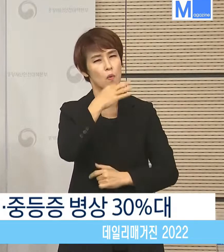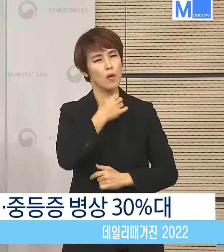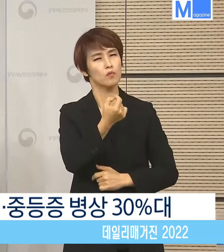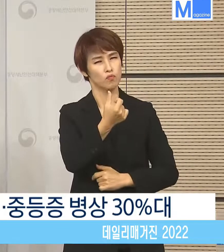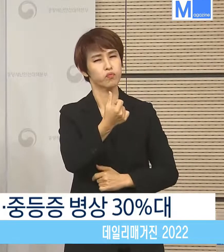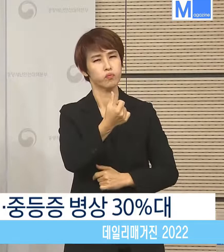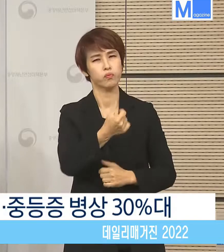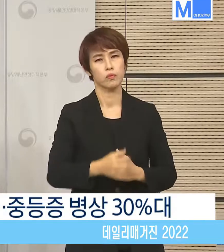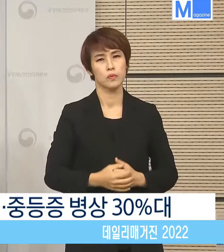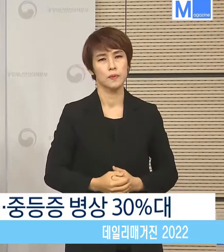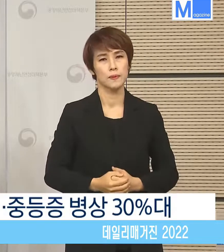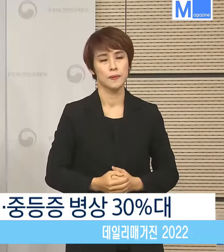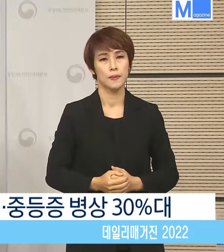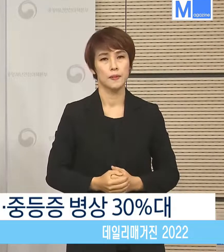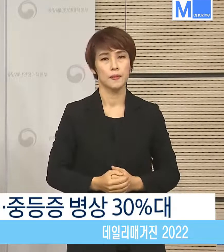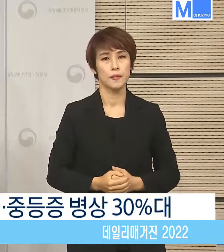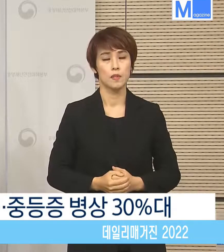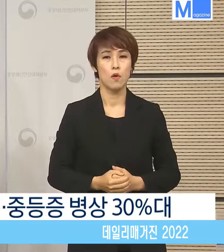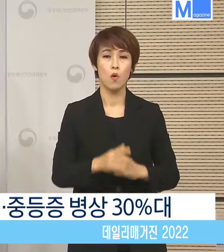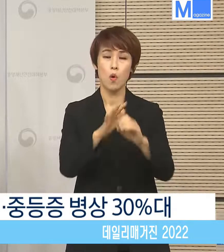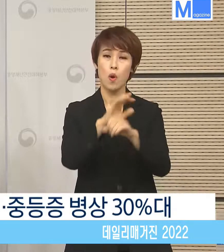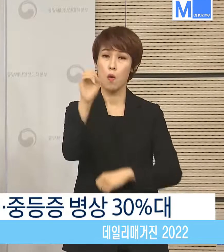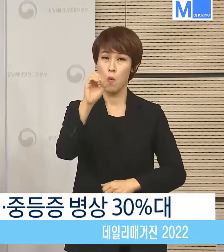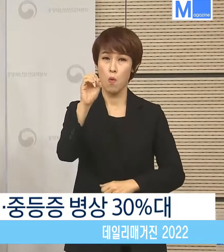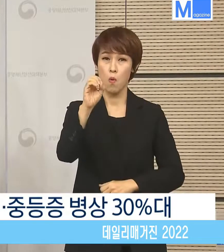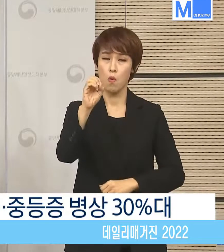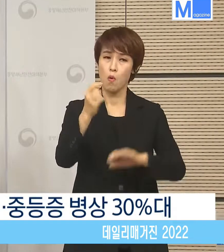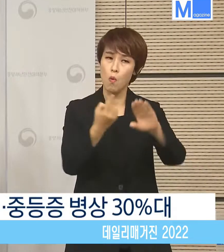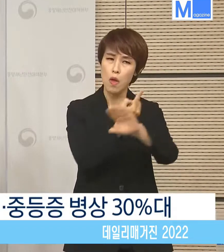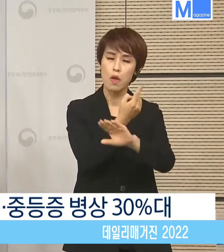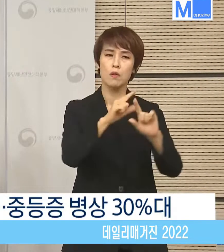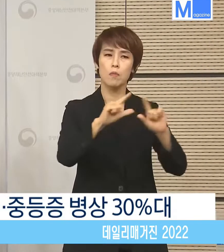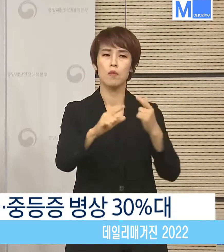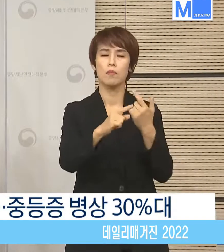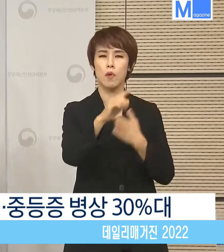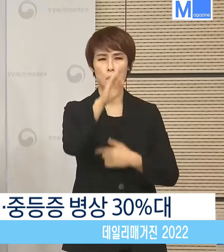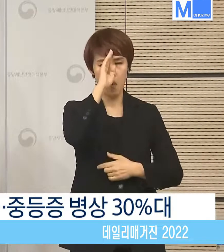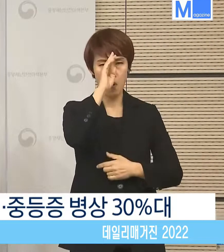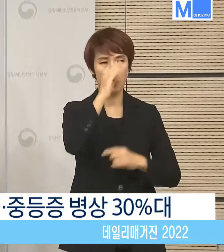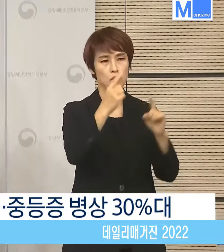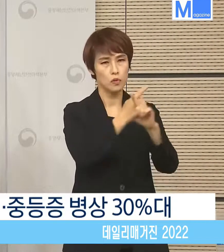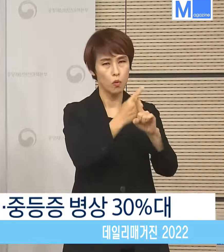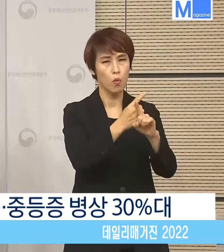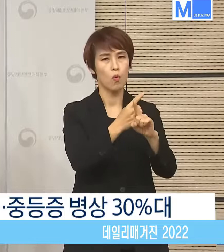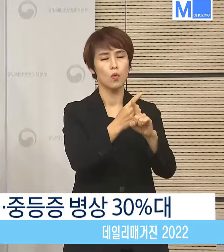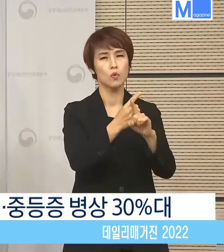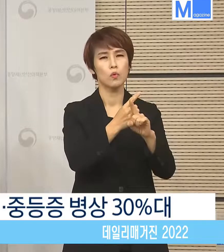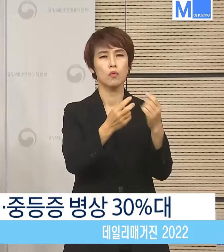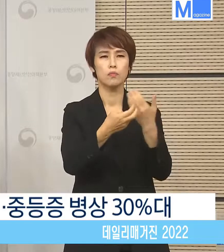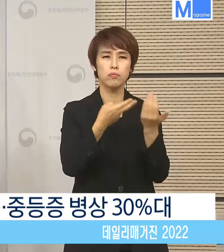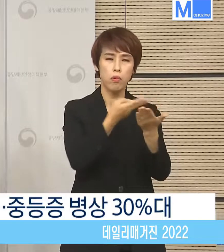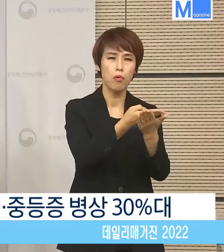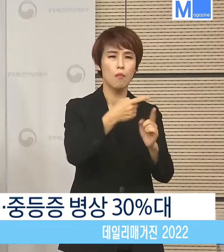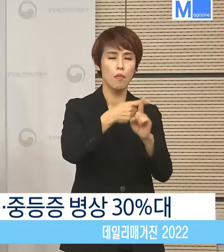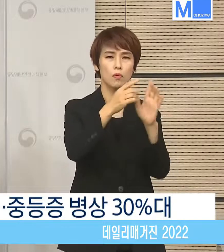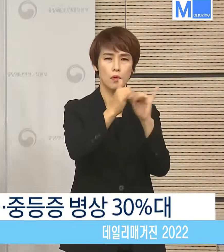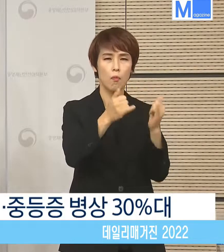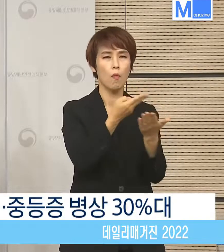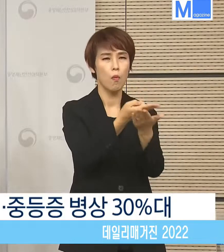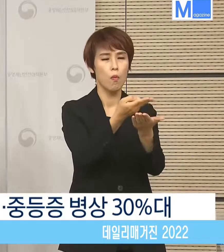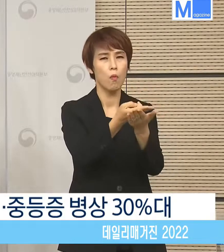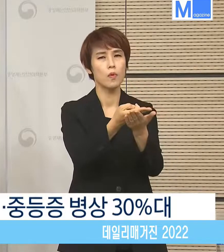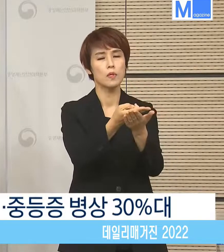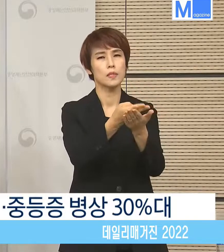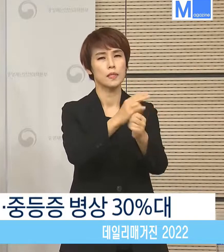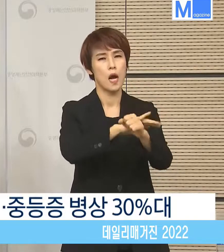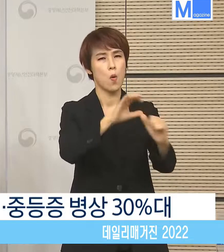있기 때문입니다. 특히 오미크론 이외의 일반 진료 수요와 한정된 의료 인력의 효율적 활용을